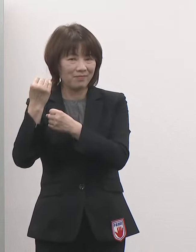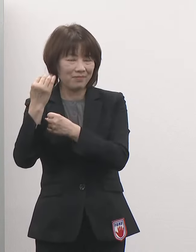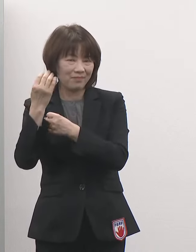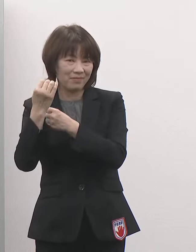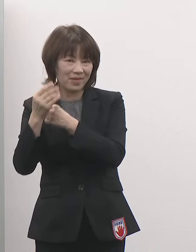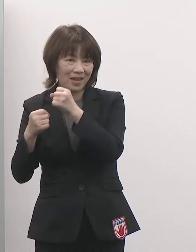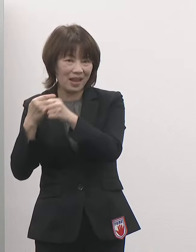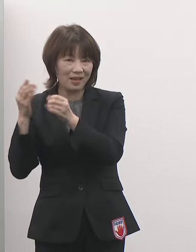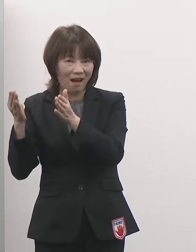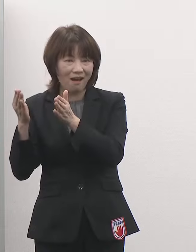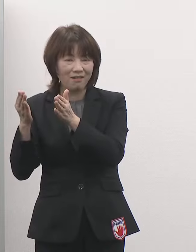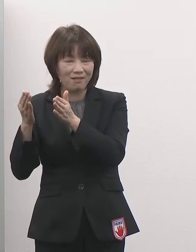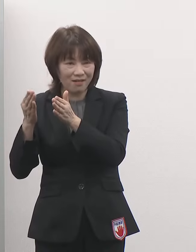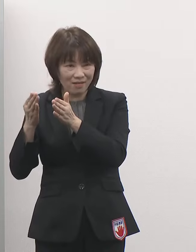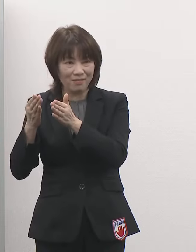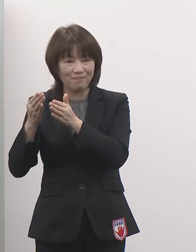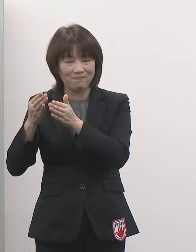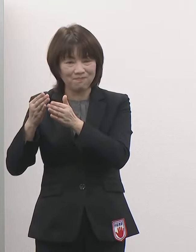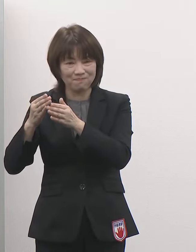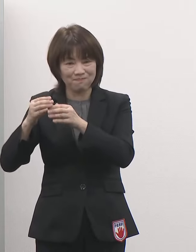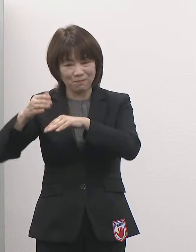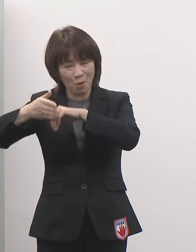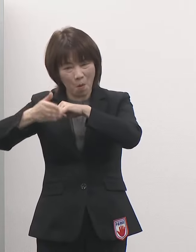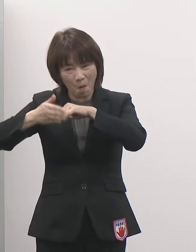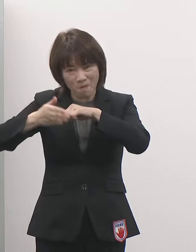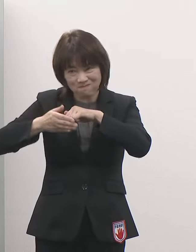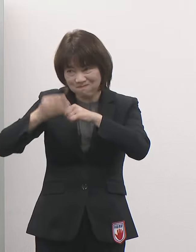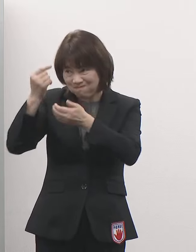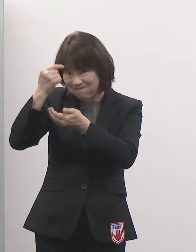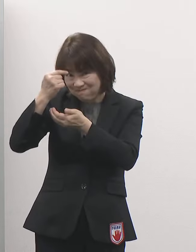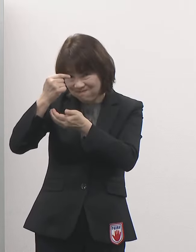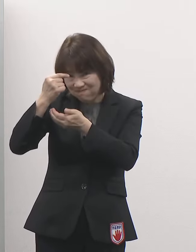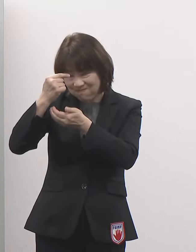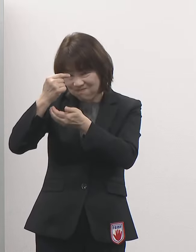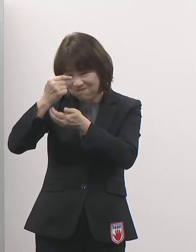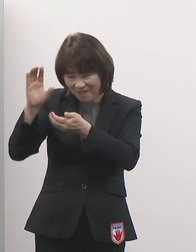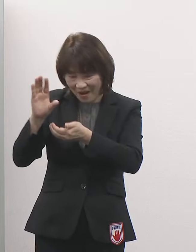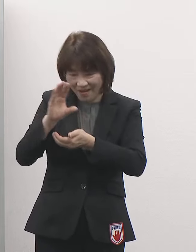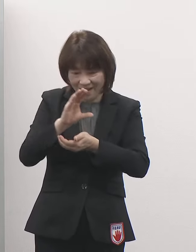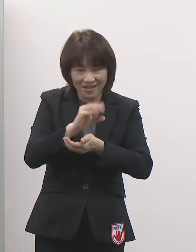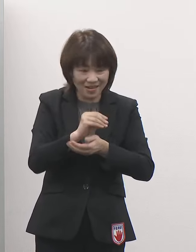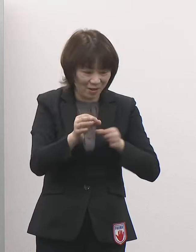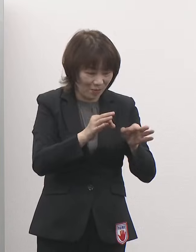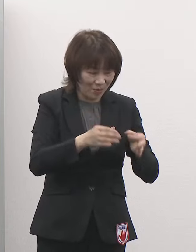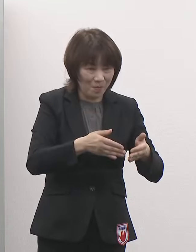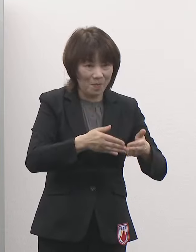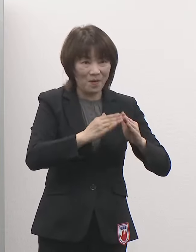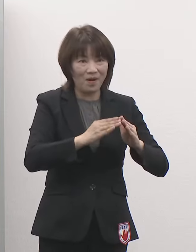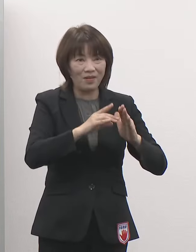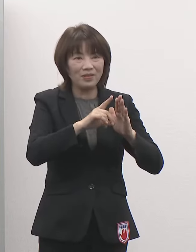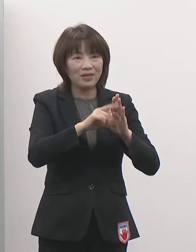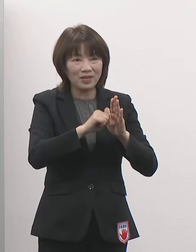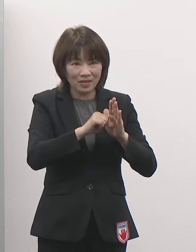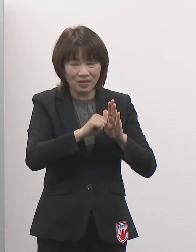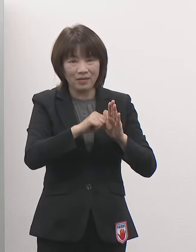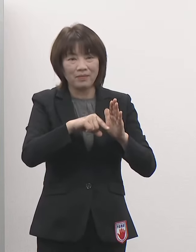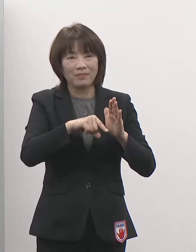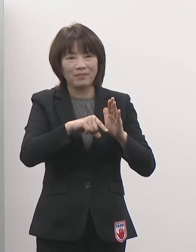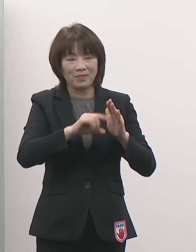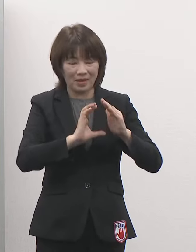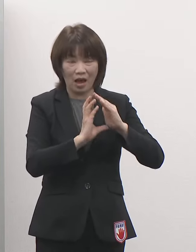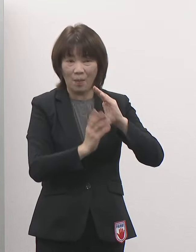して、ようやくお店を持とうという準備が整ったと、そういう皆さんに、ぜひ山梨県で、